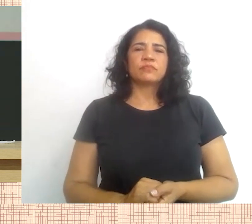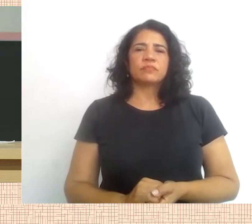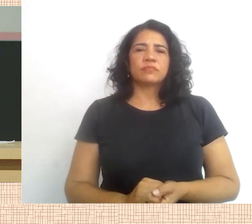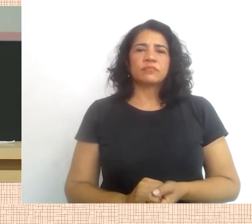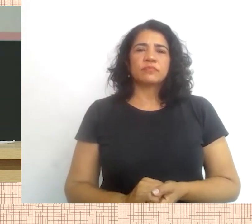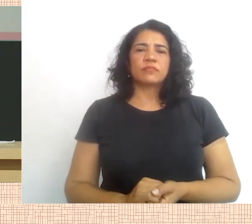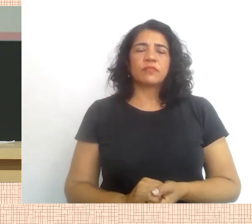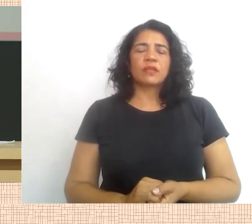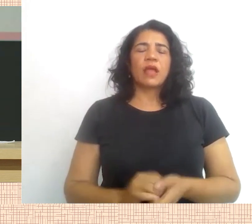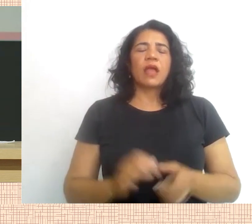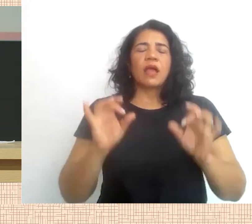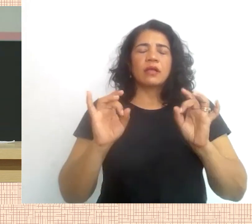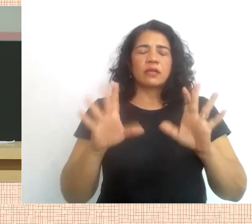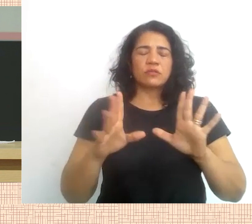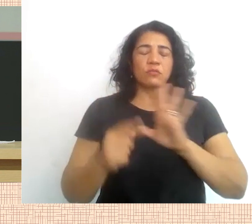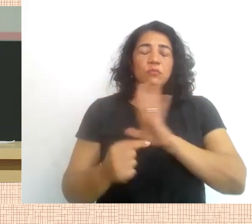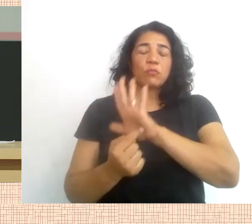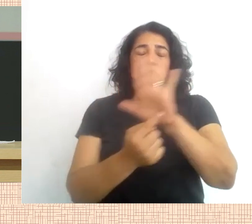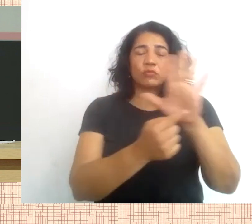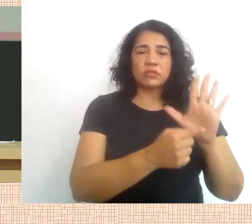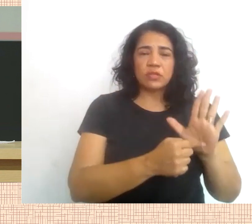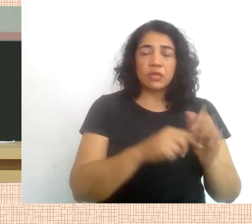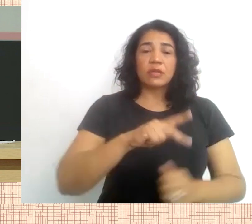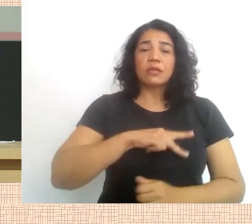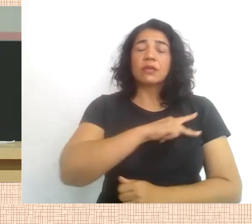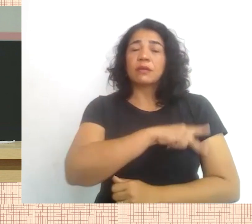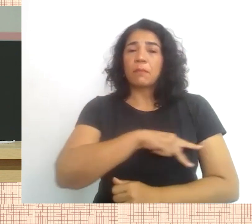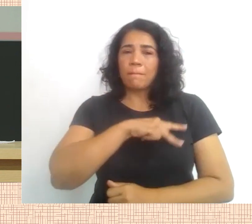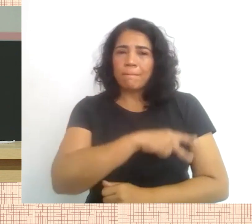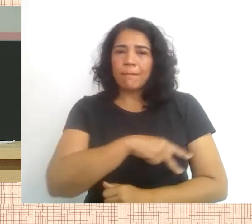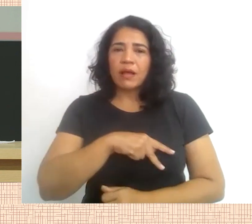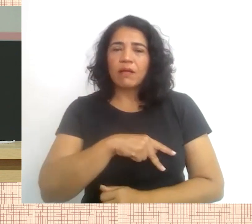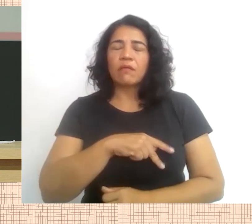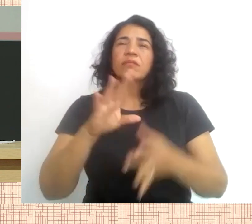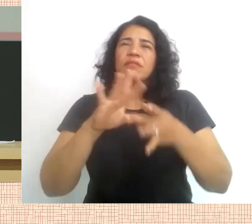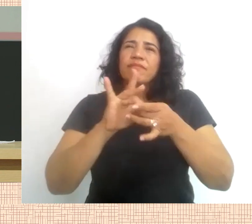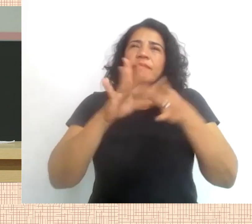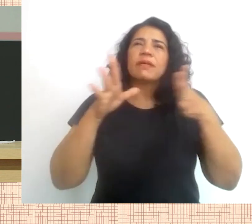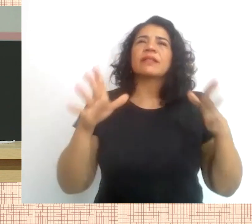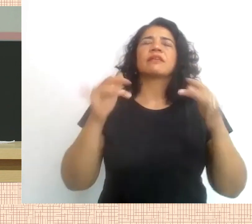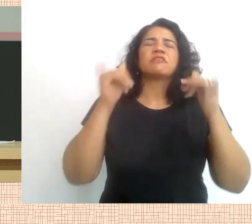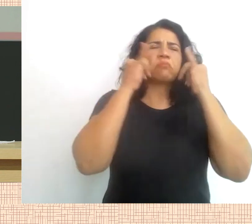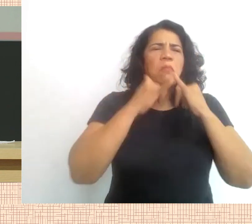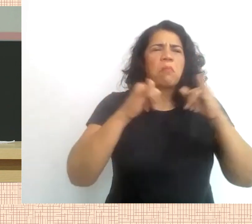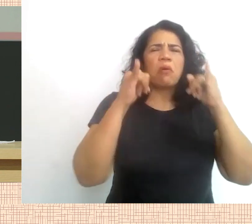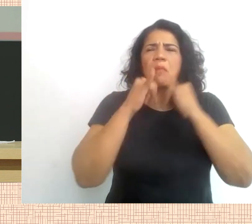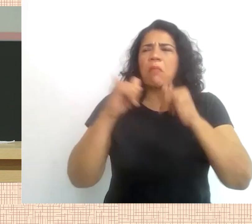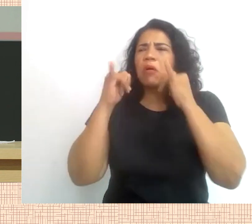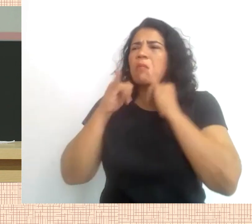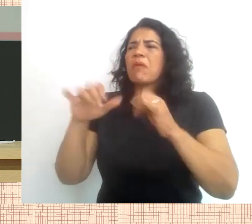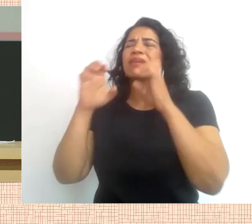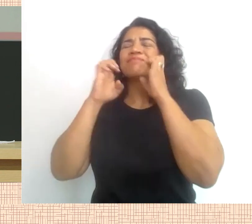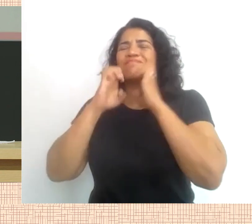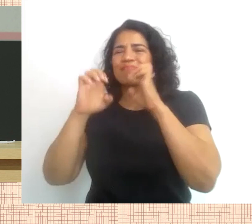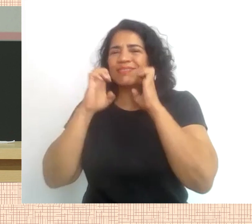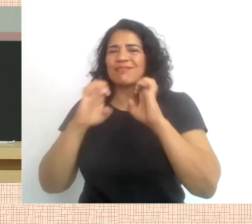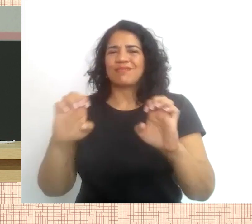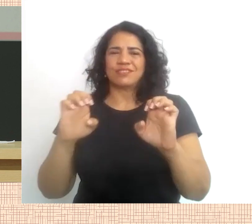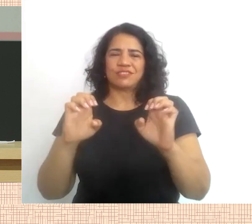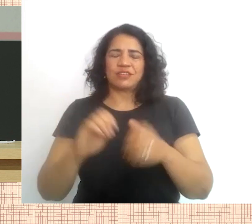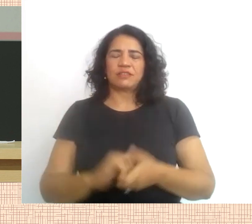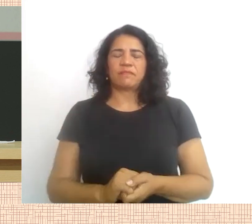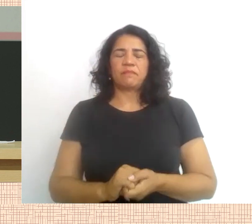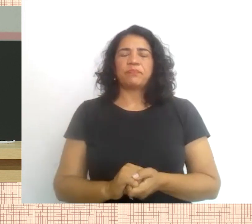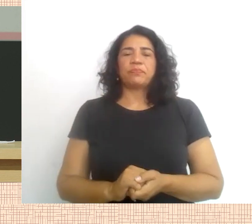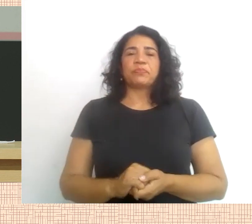estava aprisionada. A palavra saiu, principalmente, irmãos, essas cartas que ele